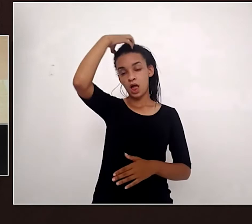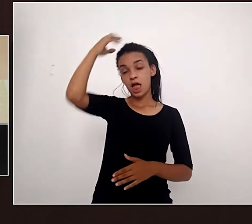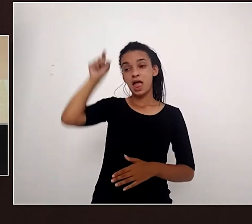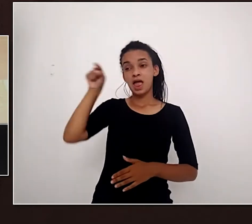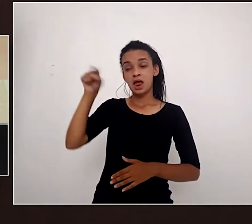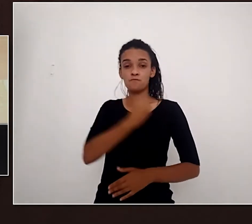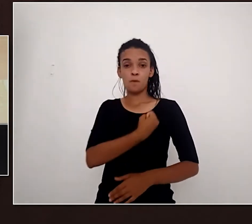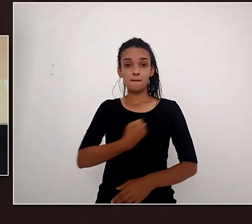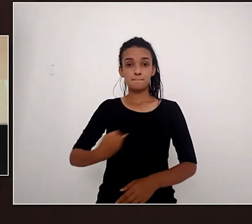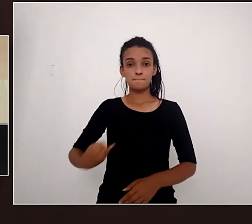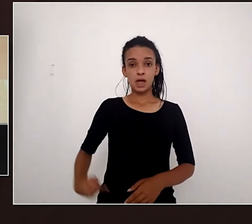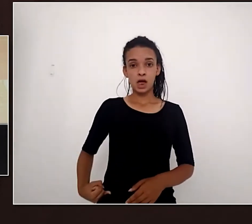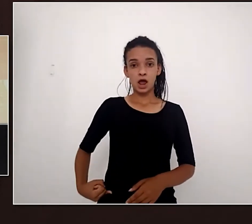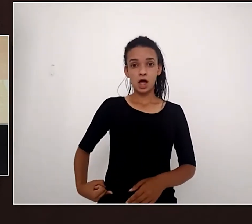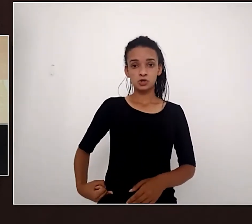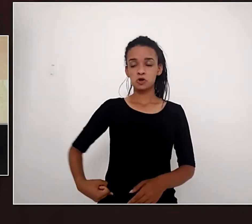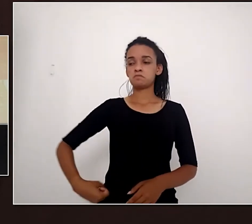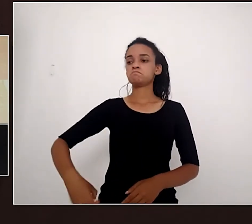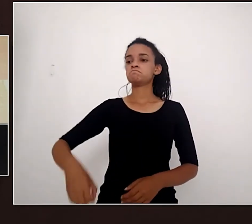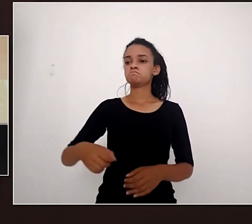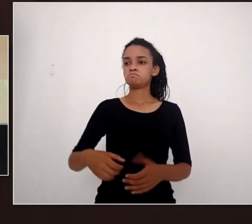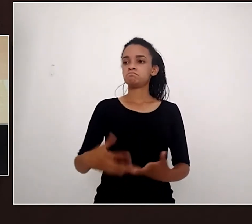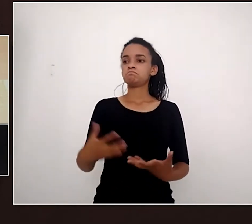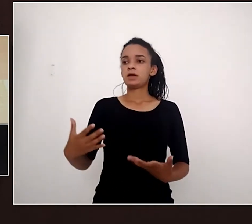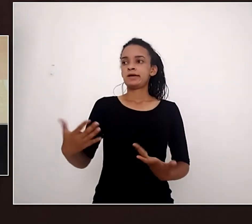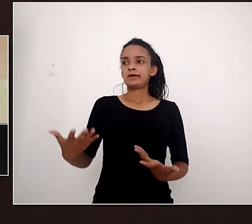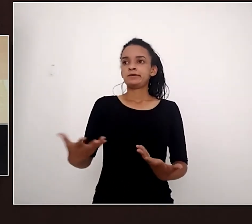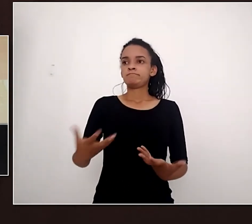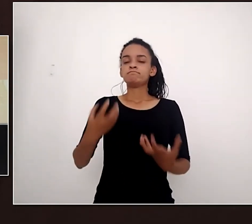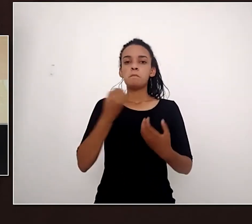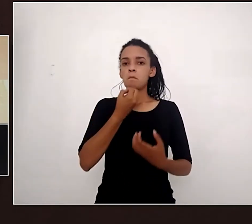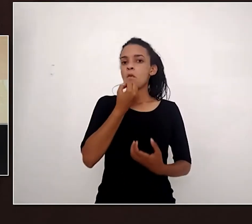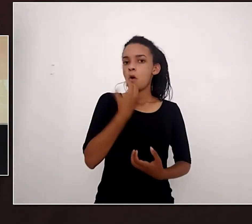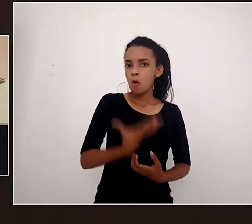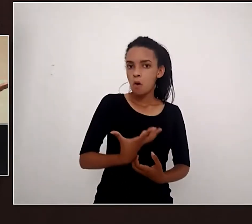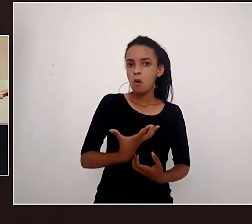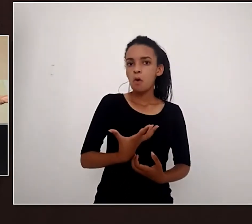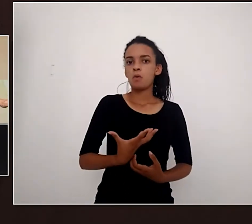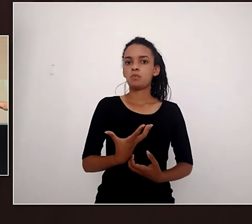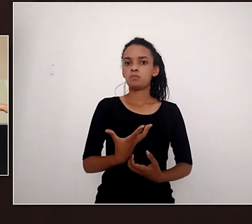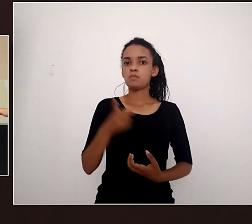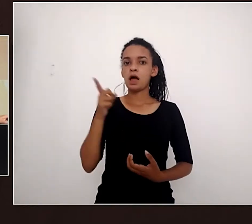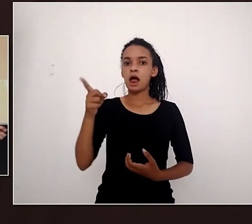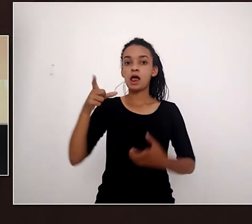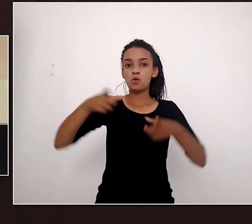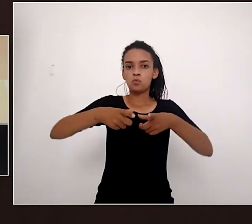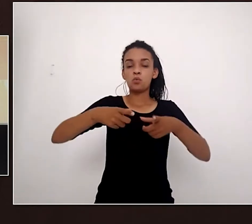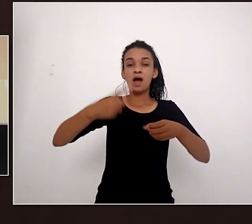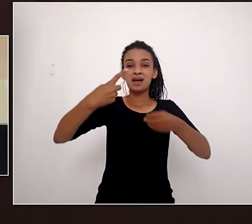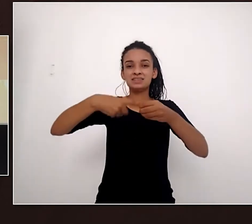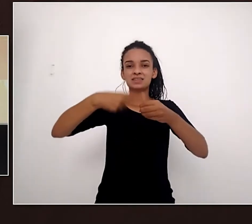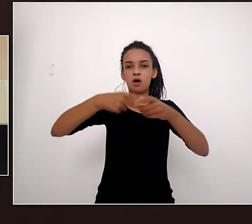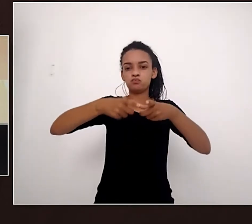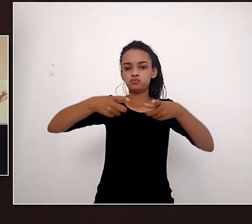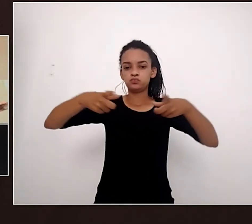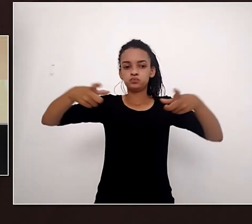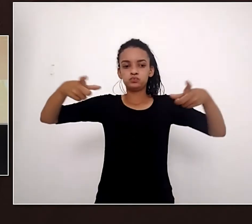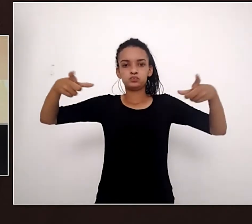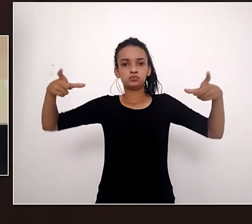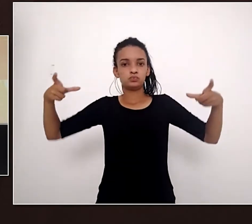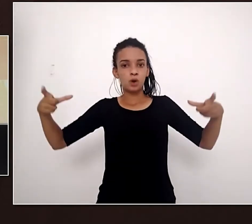Nos seus dias, o Império Romano atingiu limites máximos, tá? Graças às suas